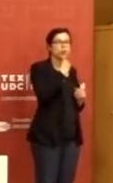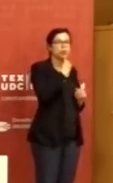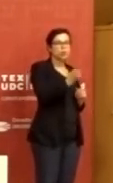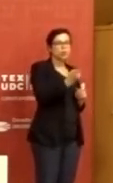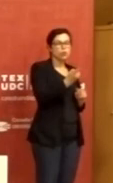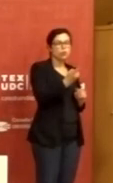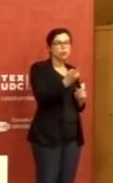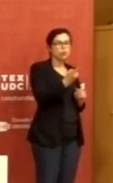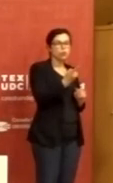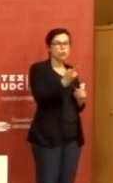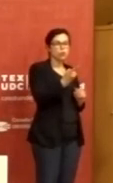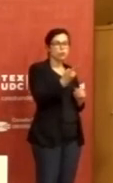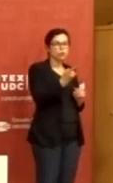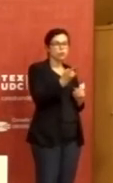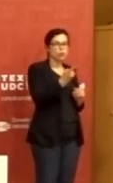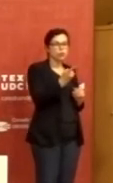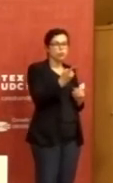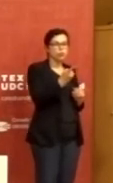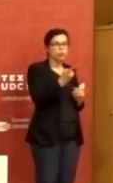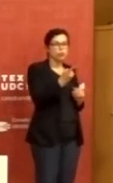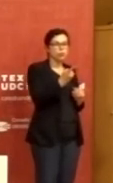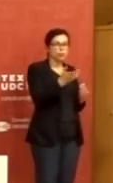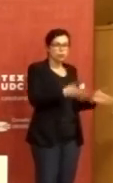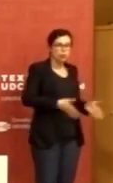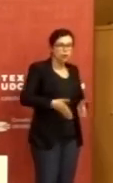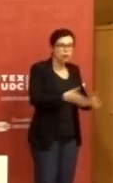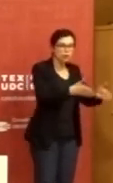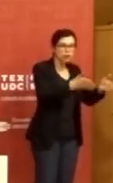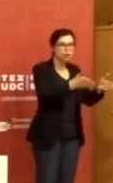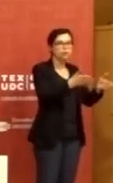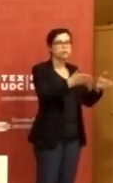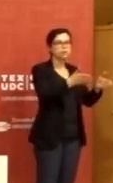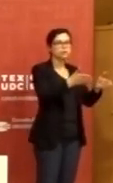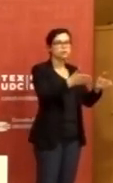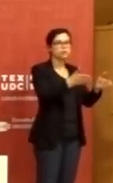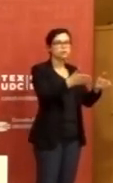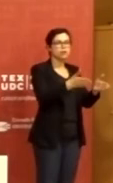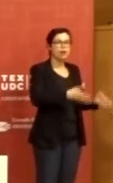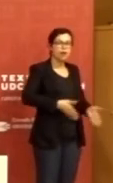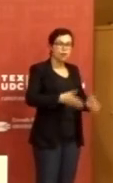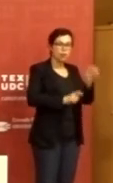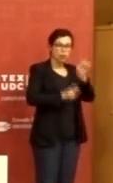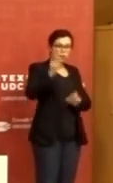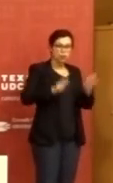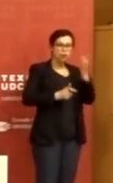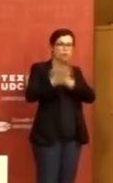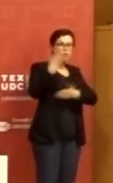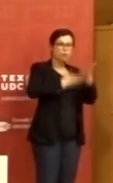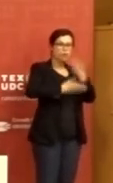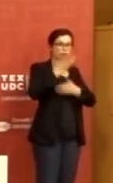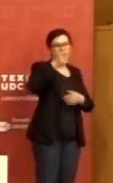camino que ha llegado, que va a ser muy importante en el futuro, es para personas con discapacidad